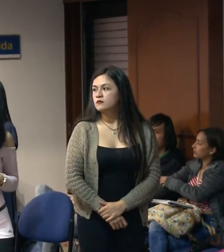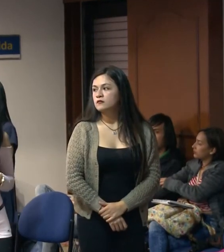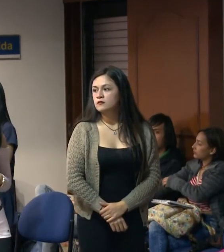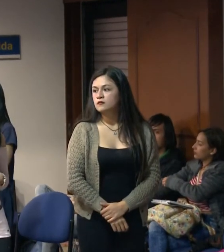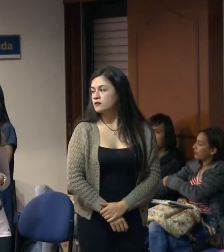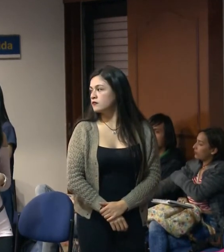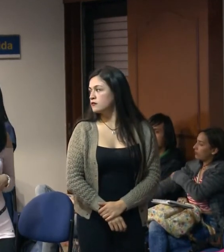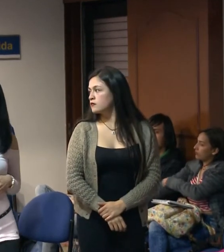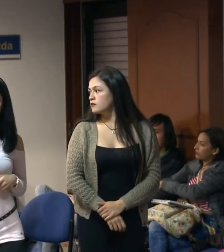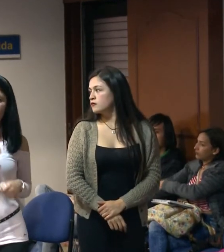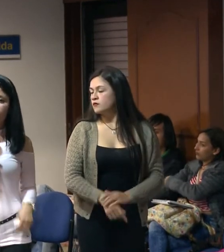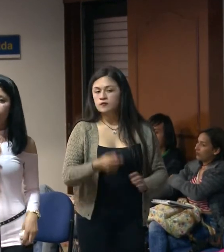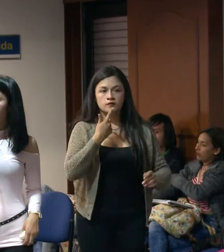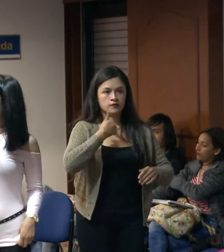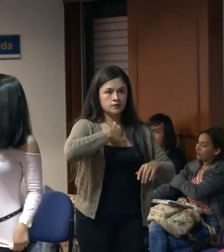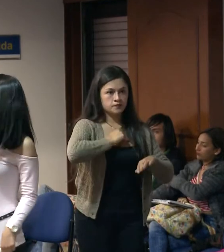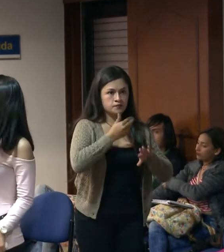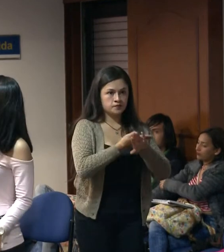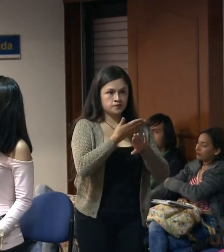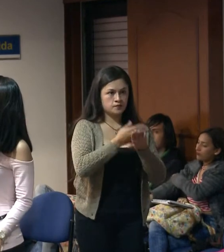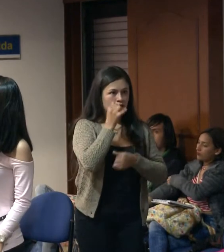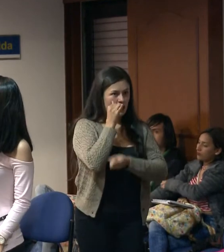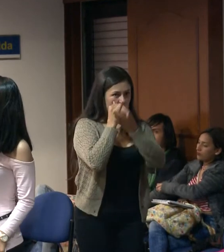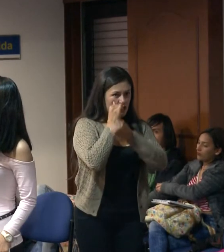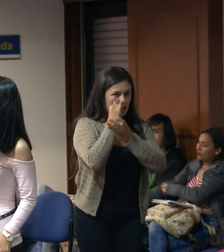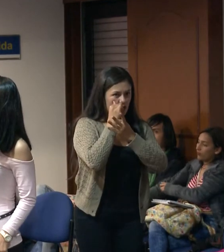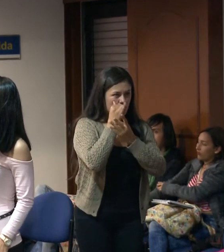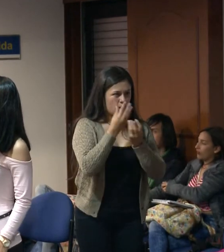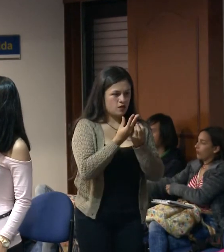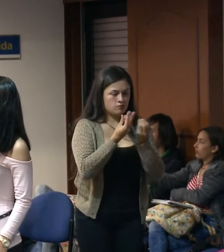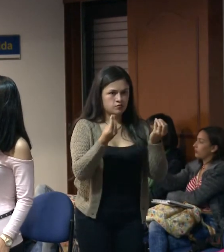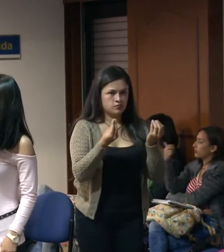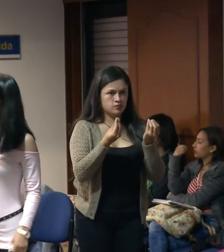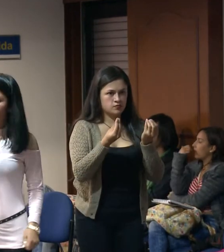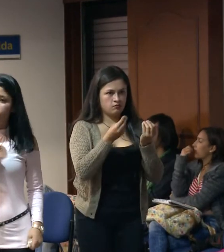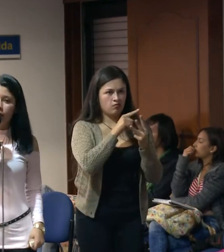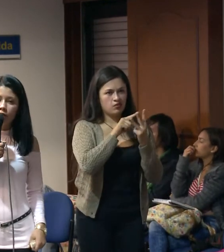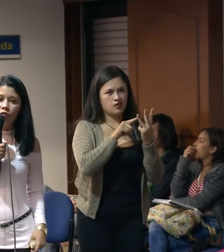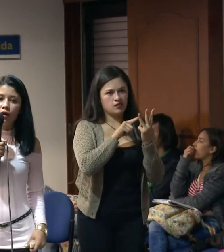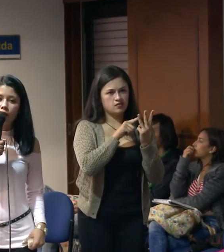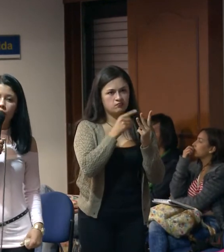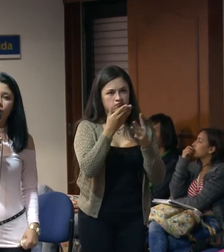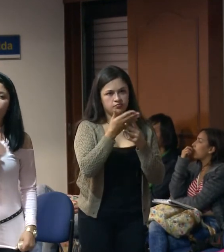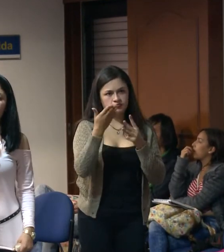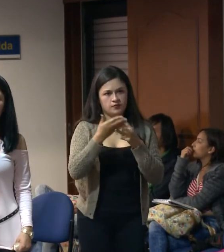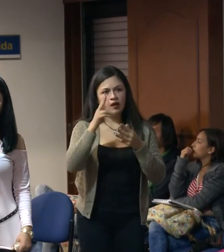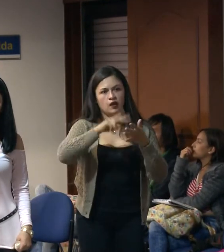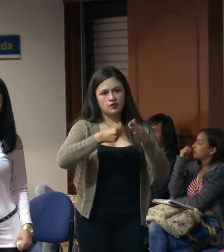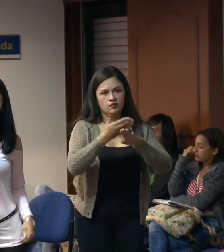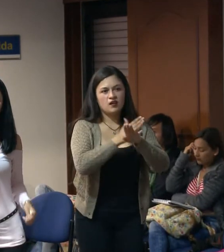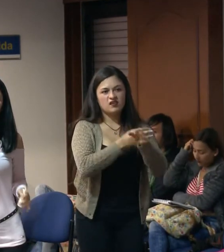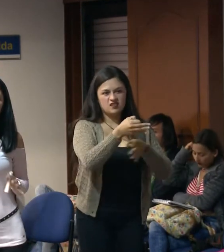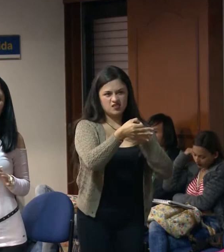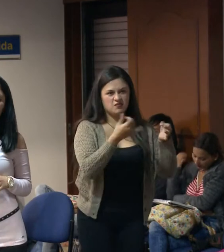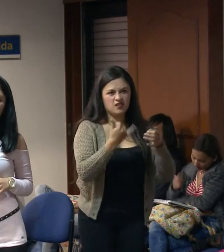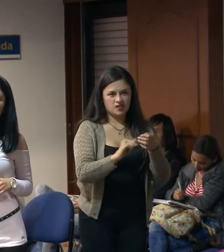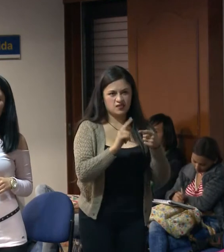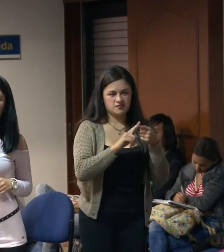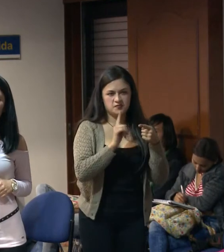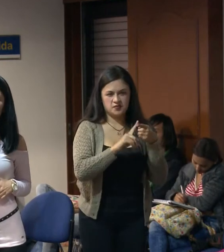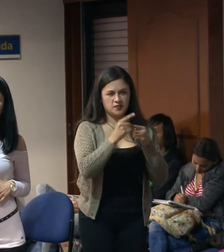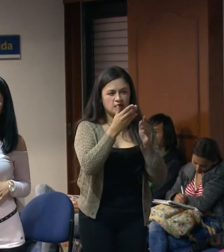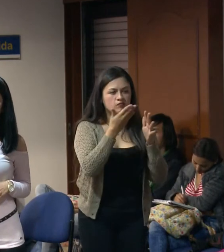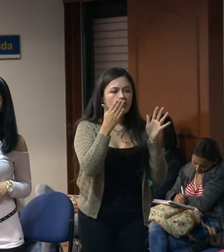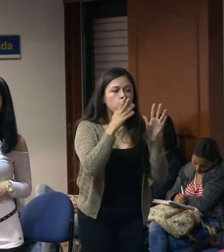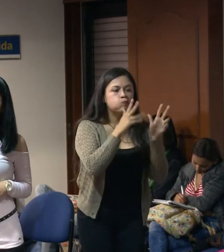Bueno, nuestra propuesta pedagógica se dividió en 3 momentos de lectura, como ya habíamos mencionado. Entonces, el